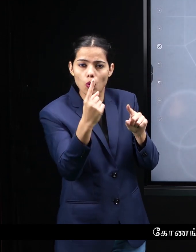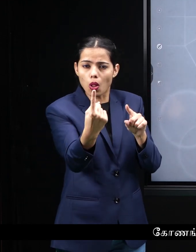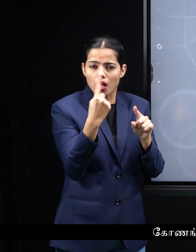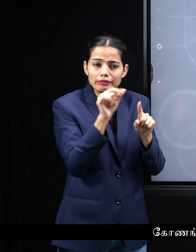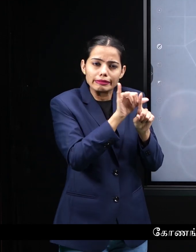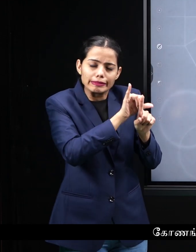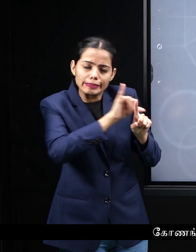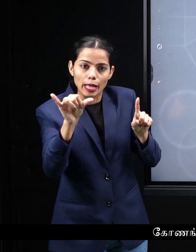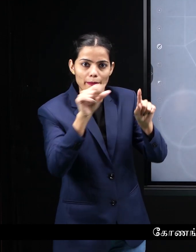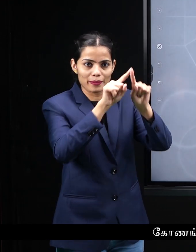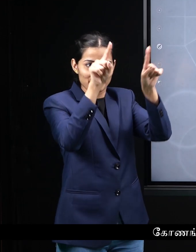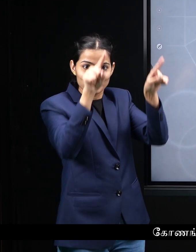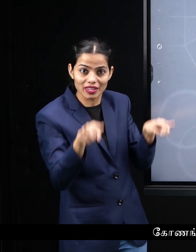இருக்கும்.